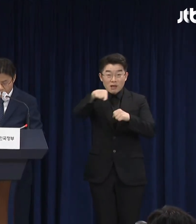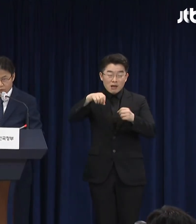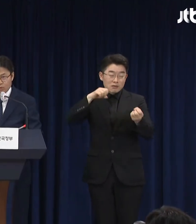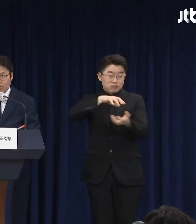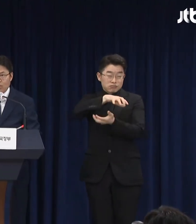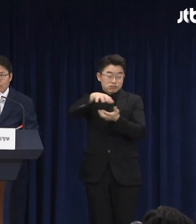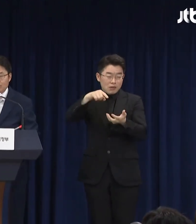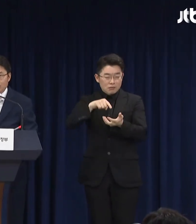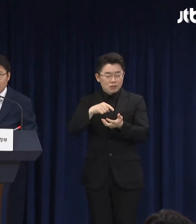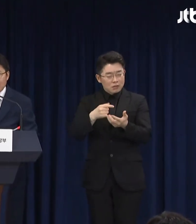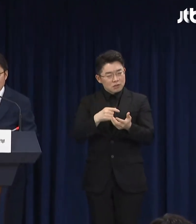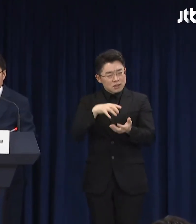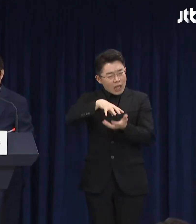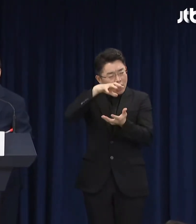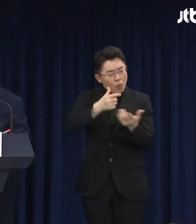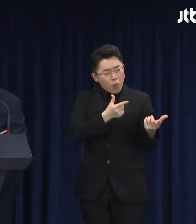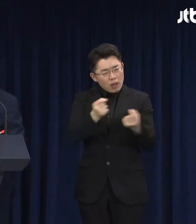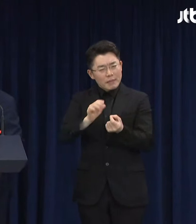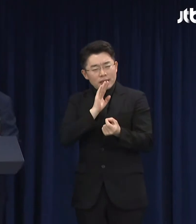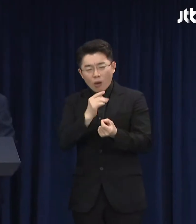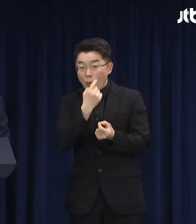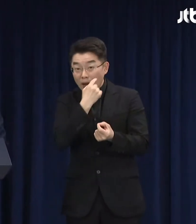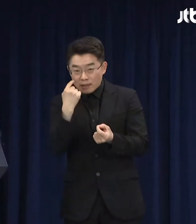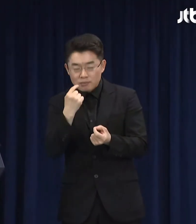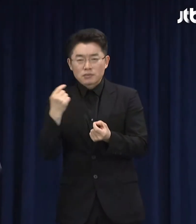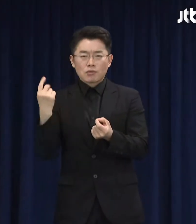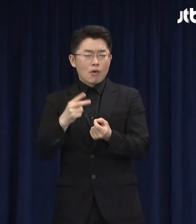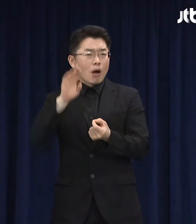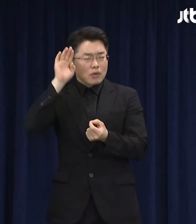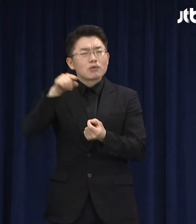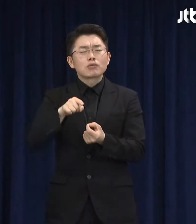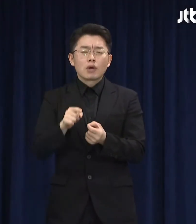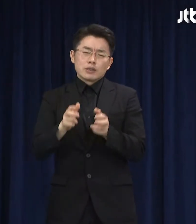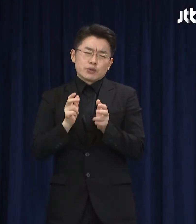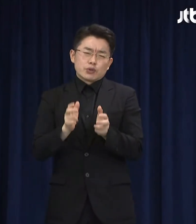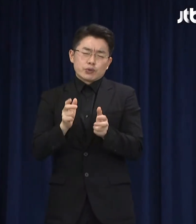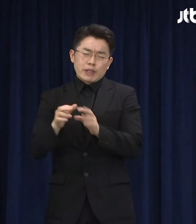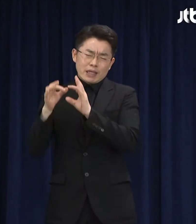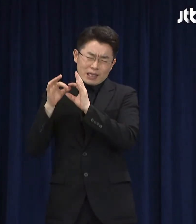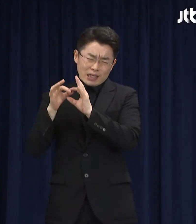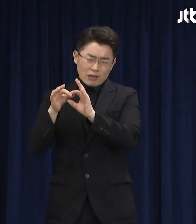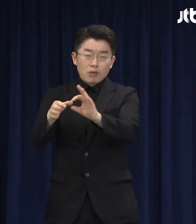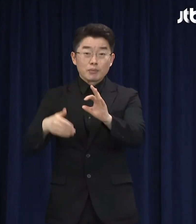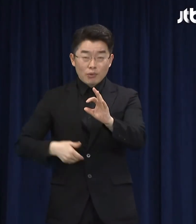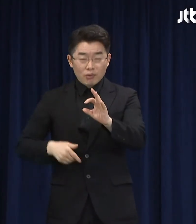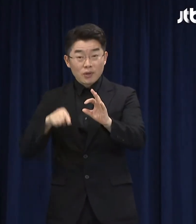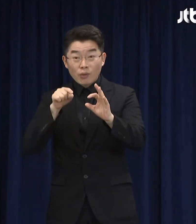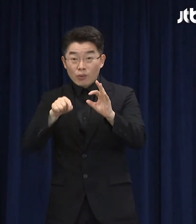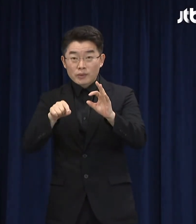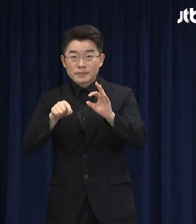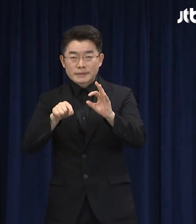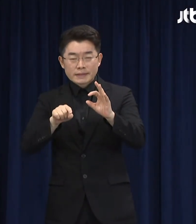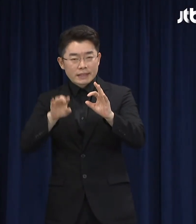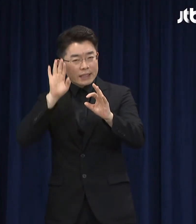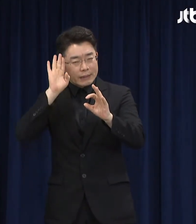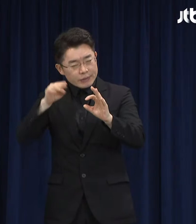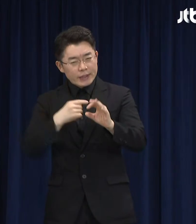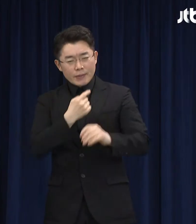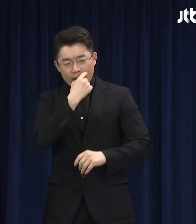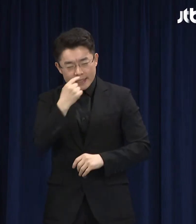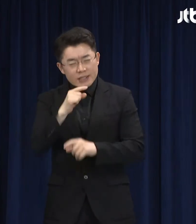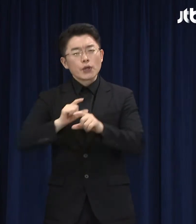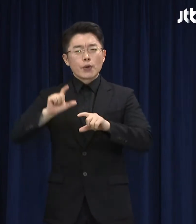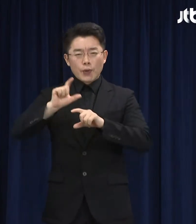하고 또 이 부분도 장기간 가동이 가능해야 되기 때문에 이 부분도 저희들이 추가로 확인을 해나갈